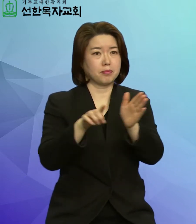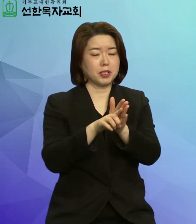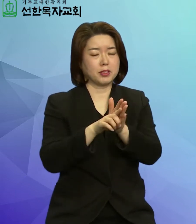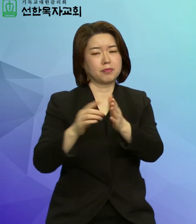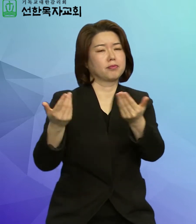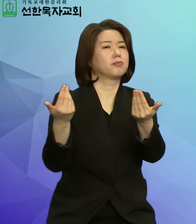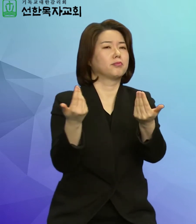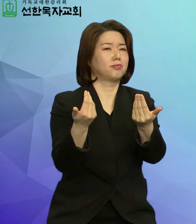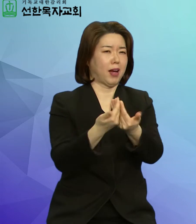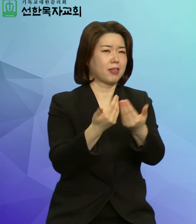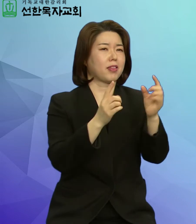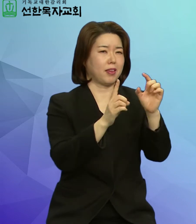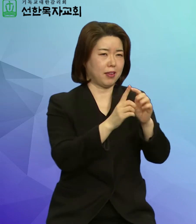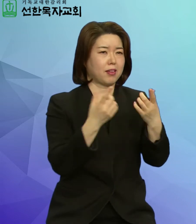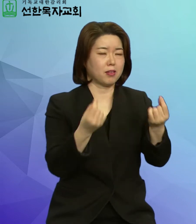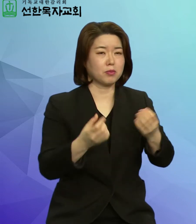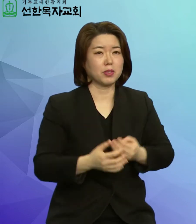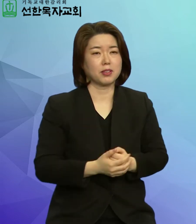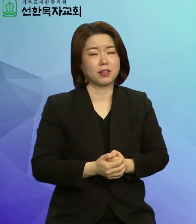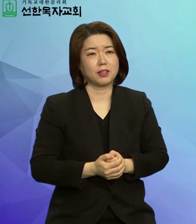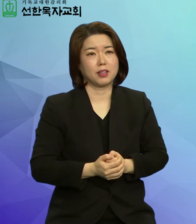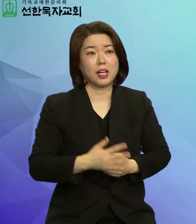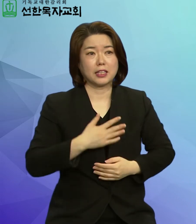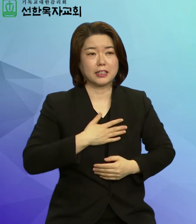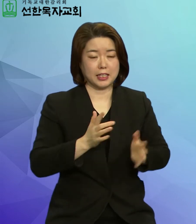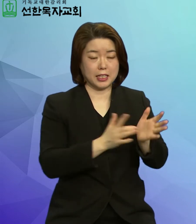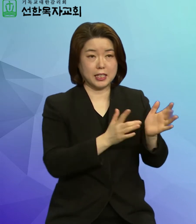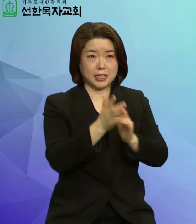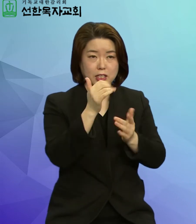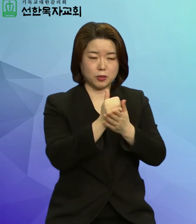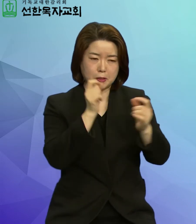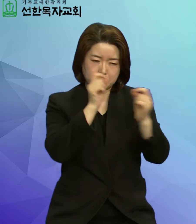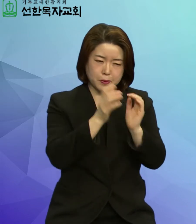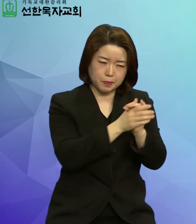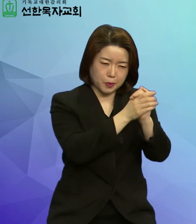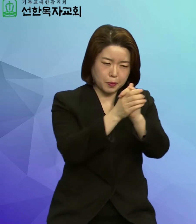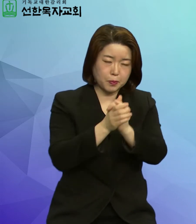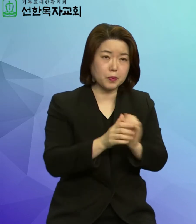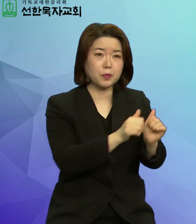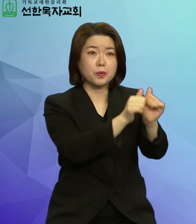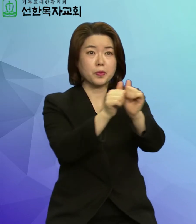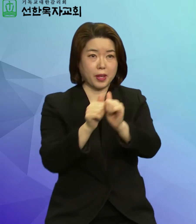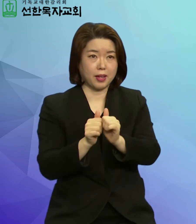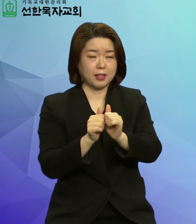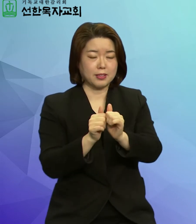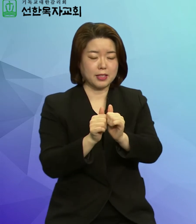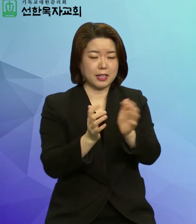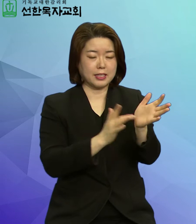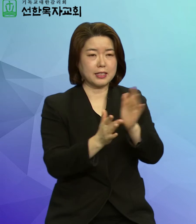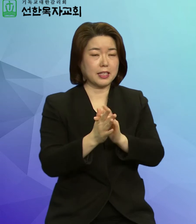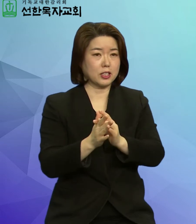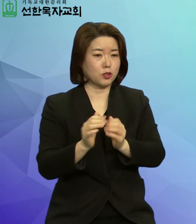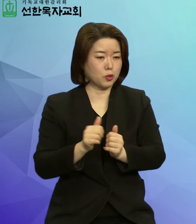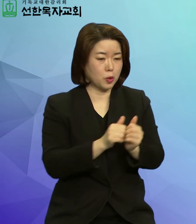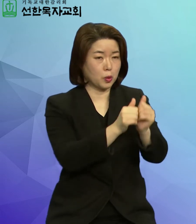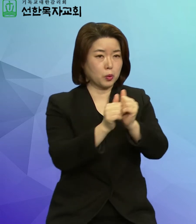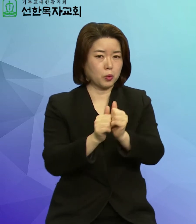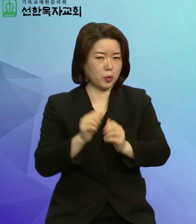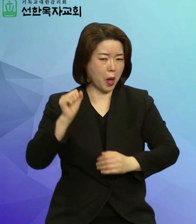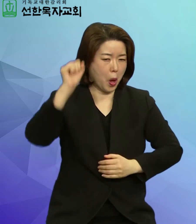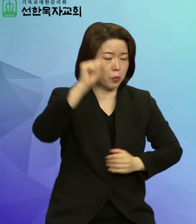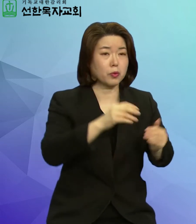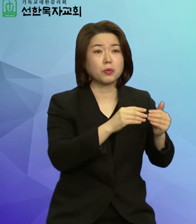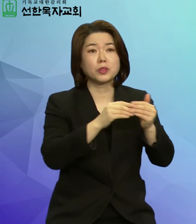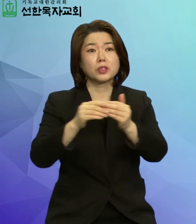낙심과 믿음은 정반대 개념입니다. 저는 예수님과 친밀히 동행하자고 예수 동행